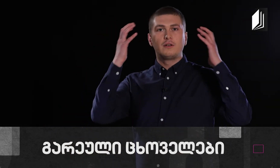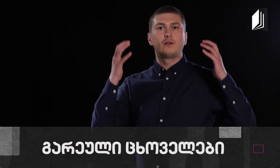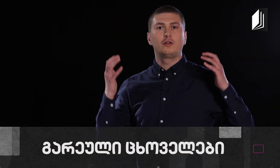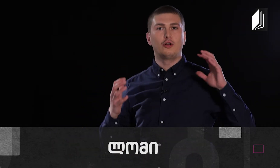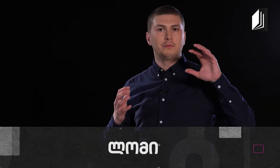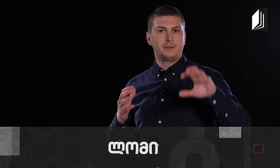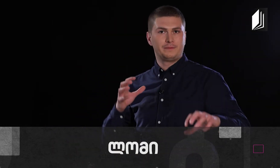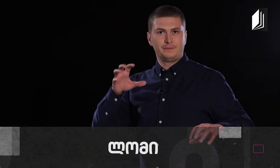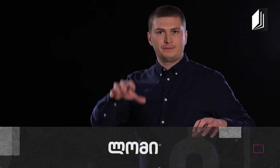ლომი.